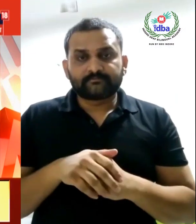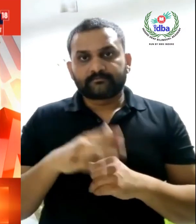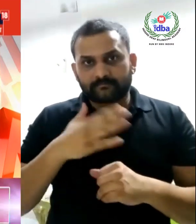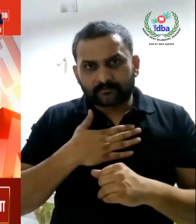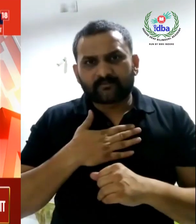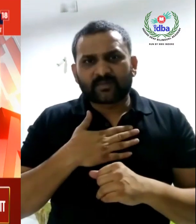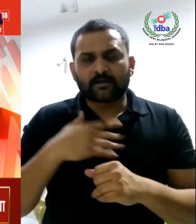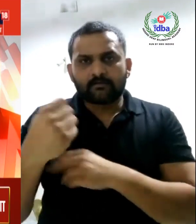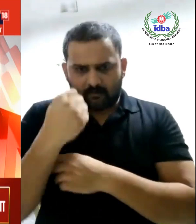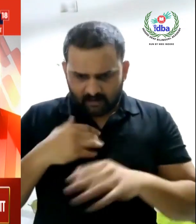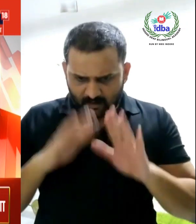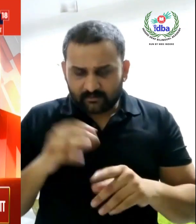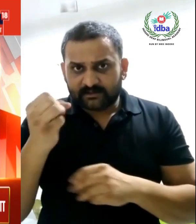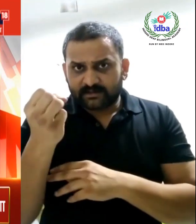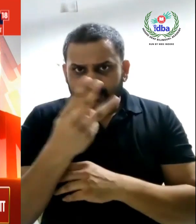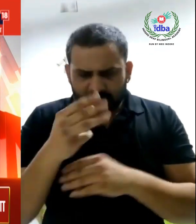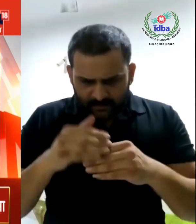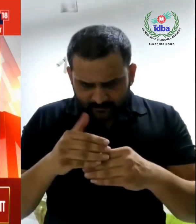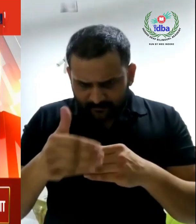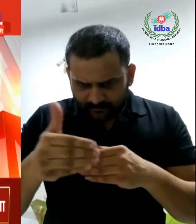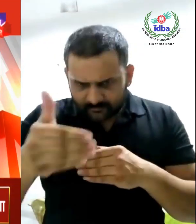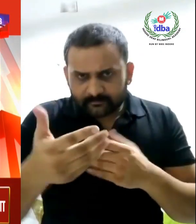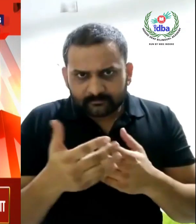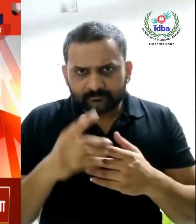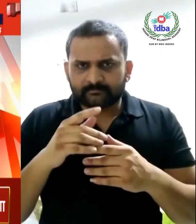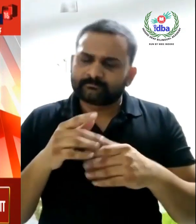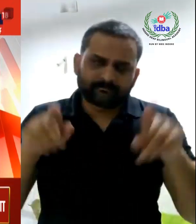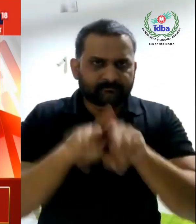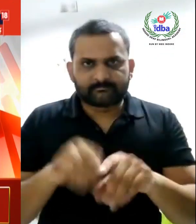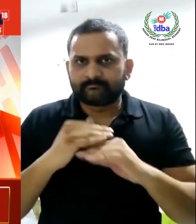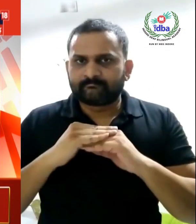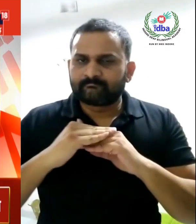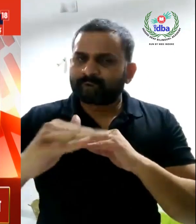हमारी अधिकार क्षेत्र में था 3 माह के लिए शिथिल किया गया है।